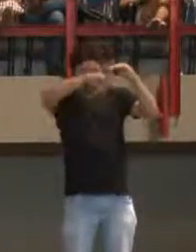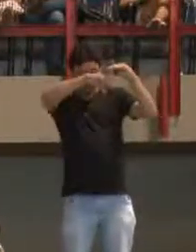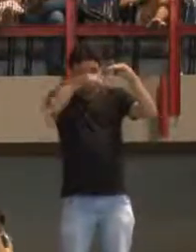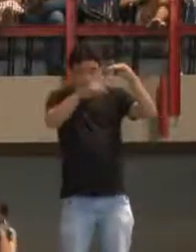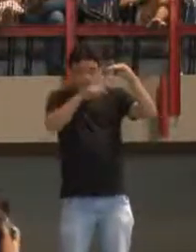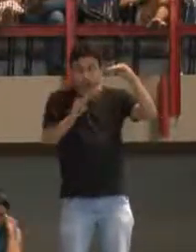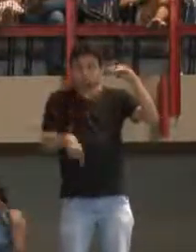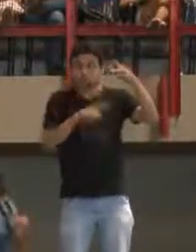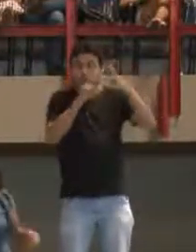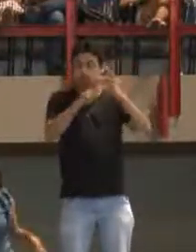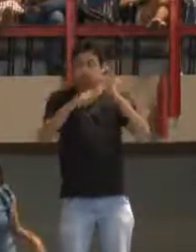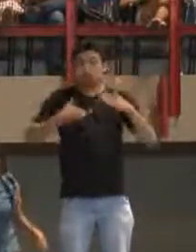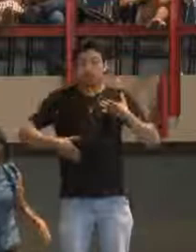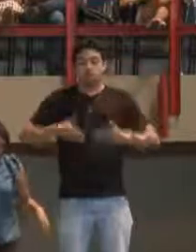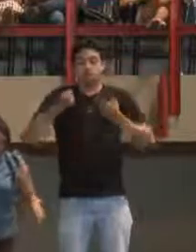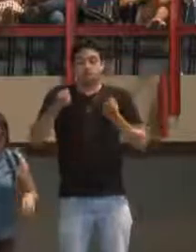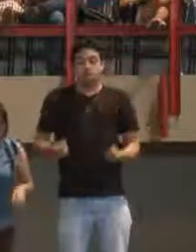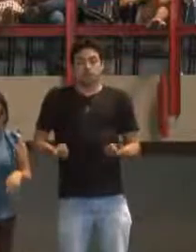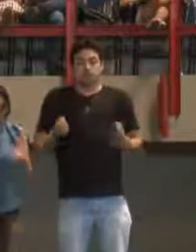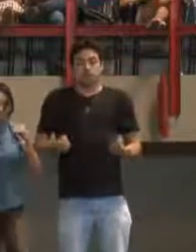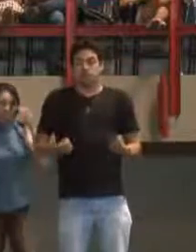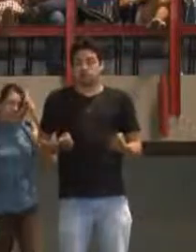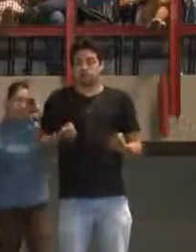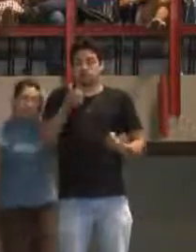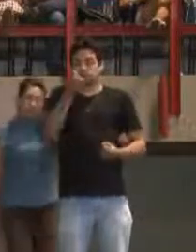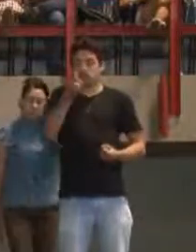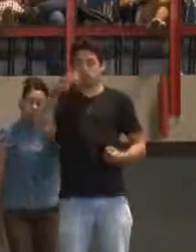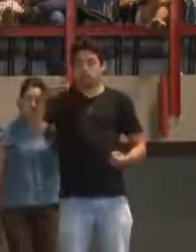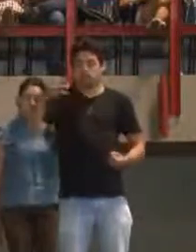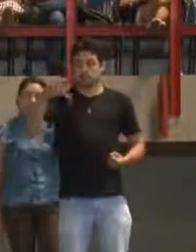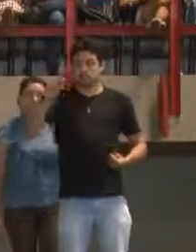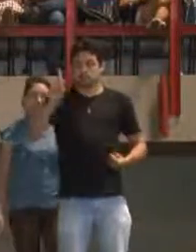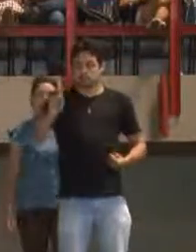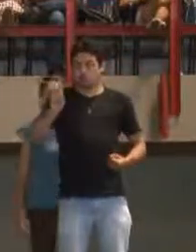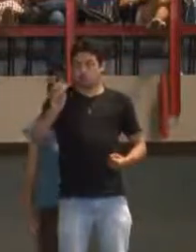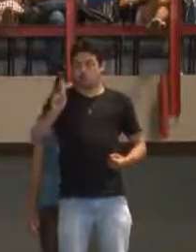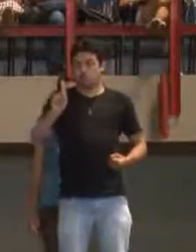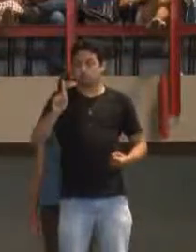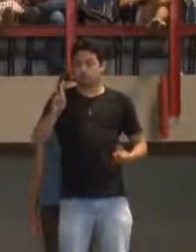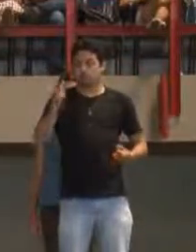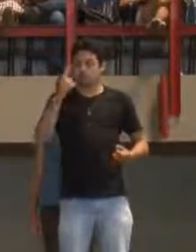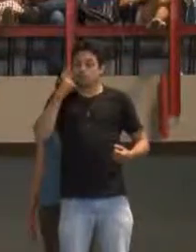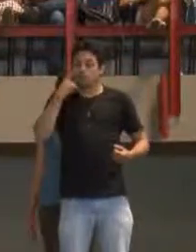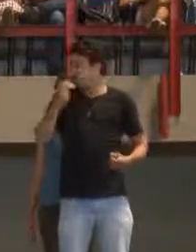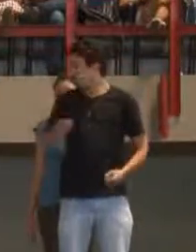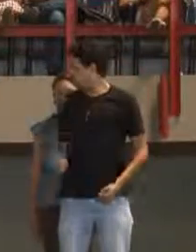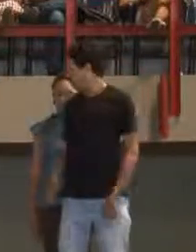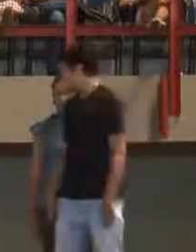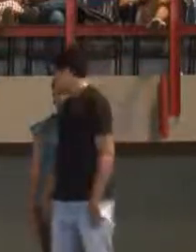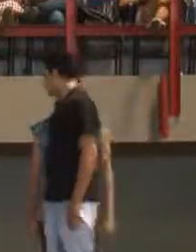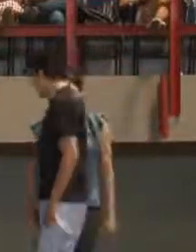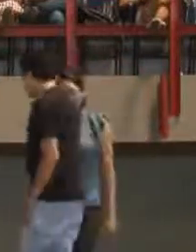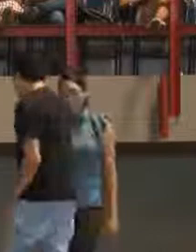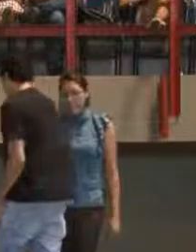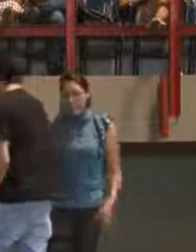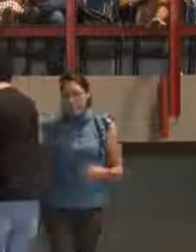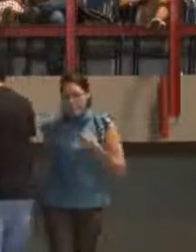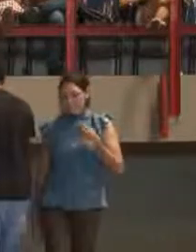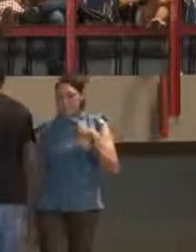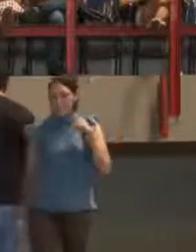1,59 m, e qual é a massa dele? 63. Vamos voltar para cá, ó. Ele